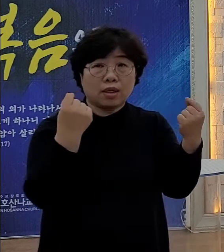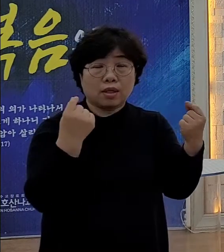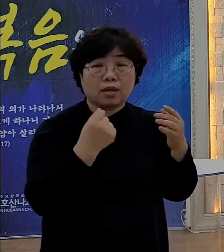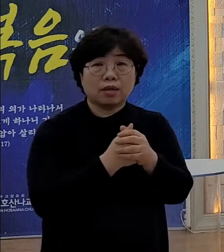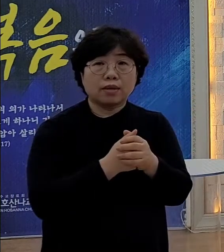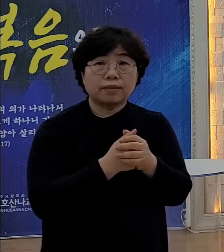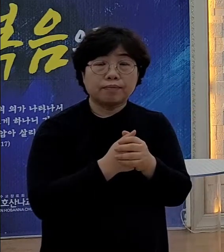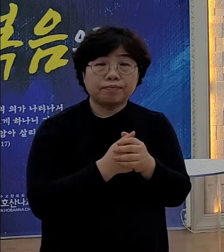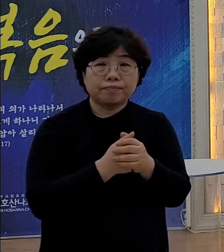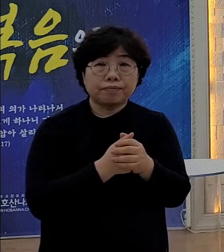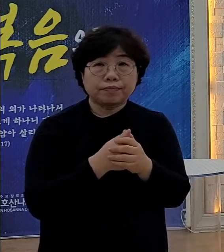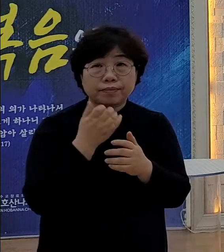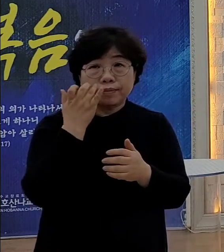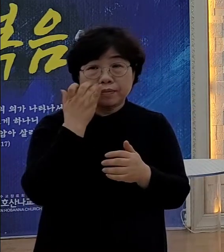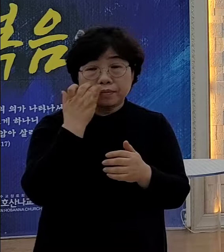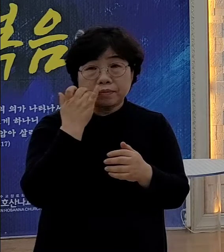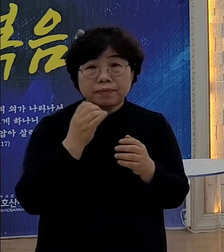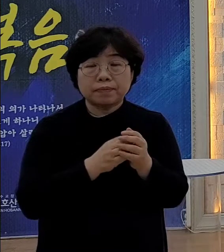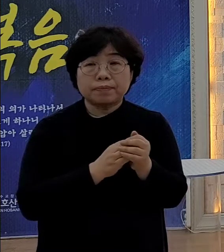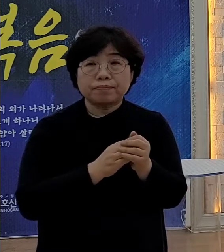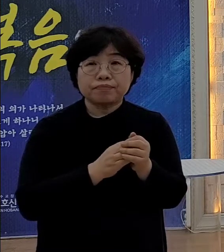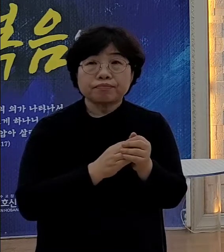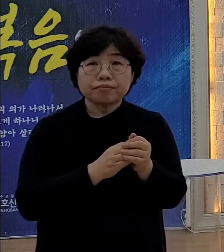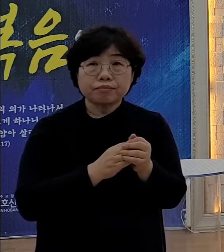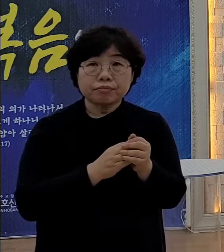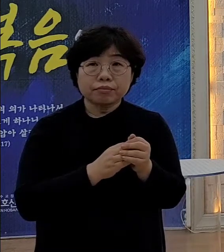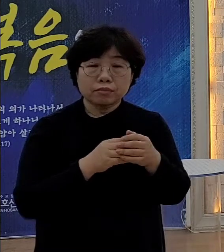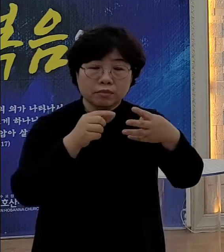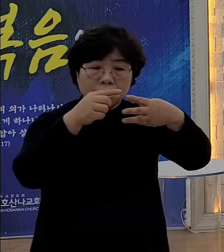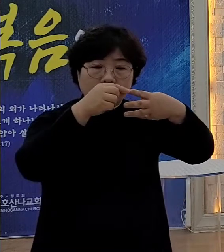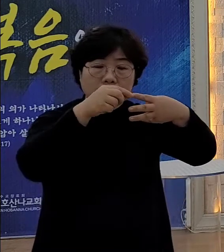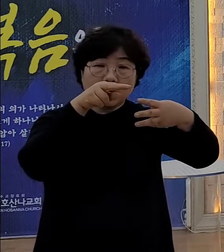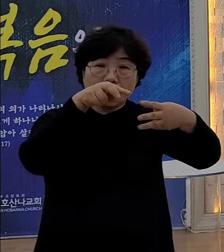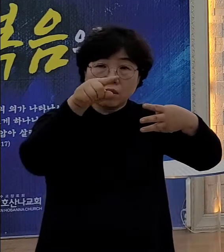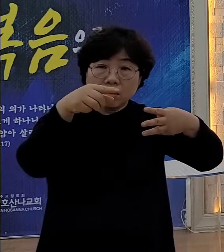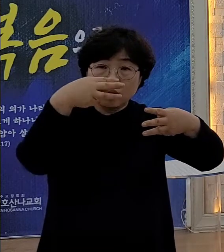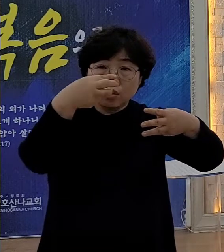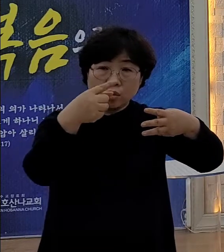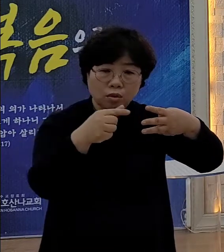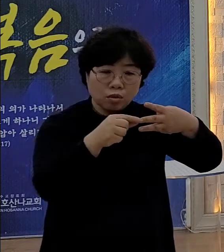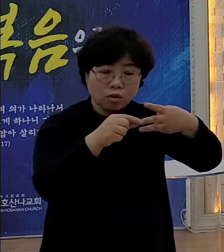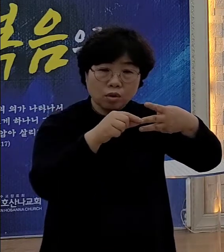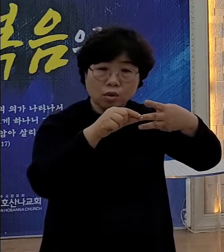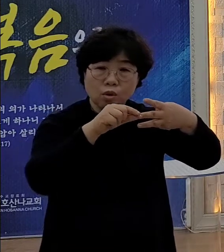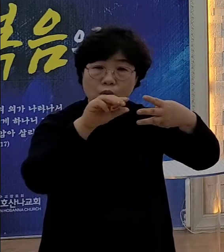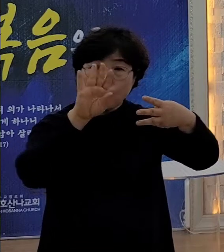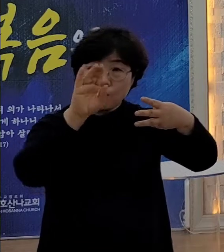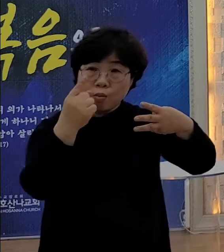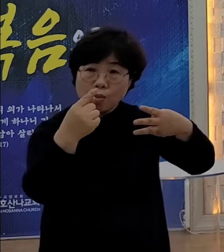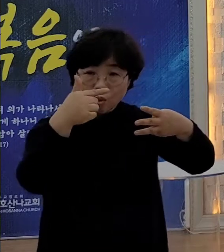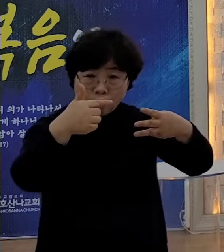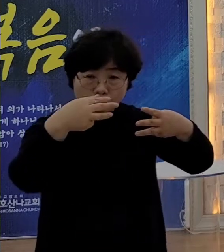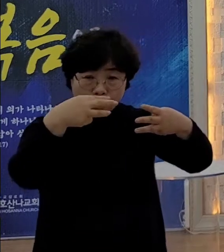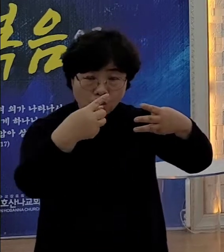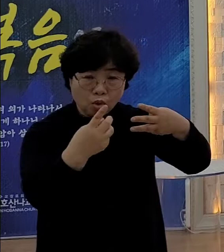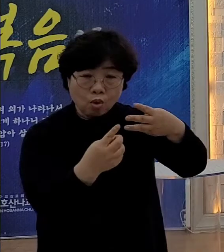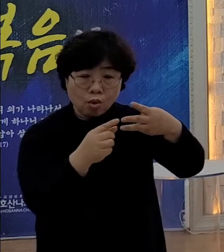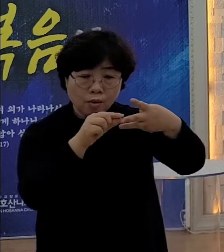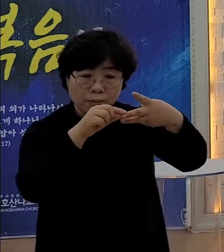보십시오. 자, 여러분, 이 무서운 하나님의 진노로 이